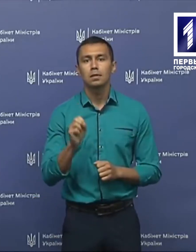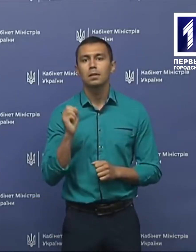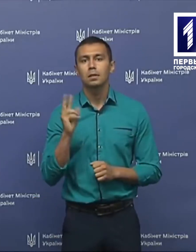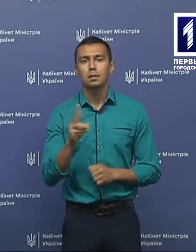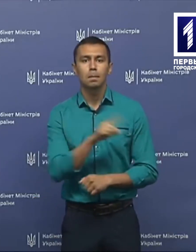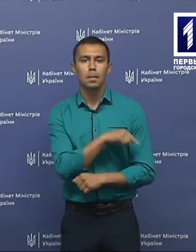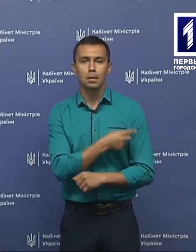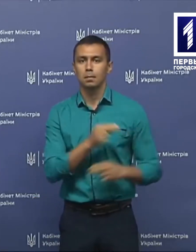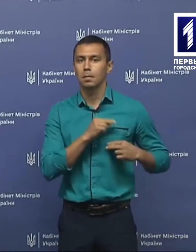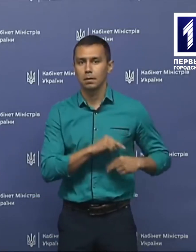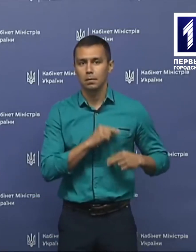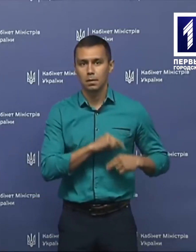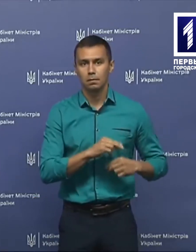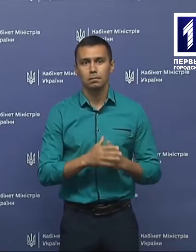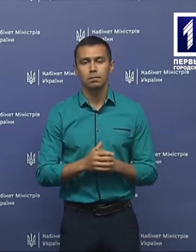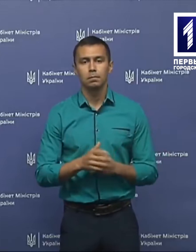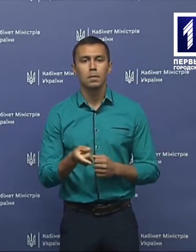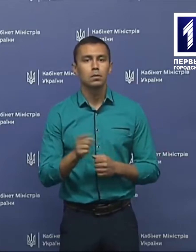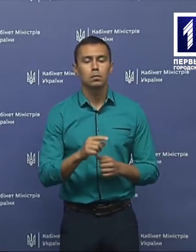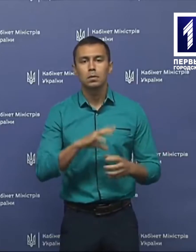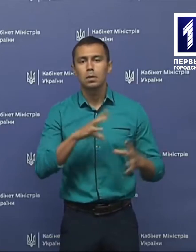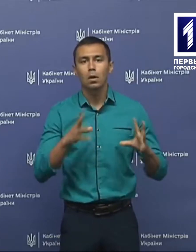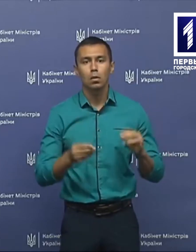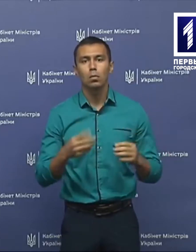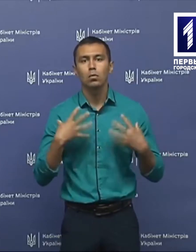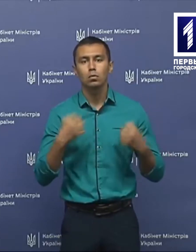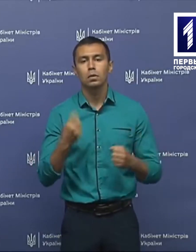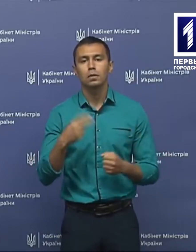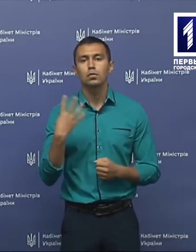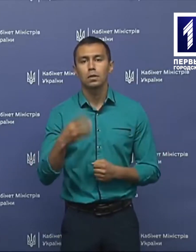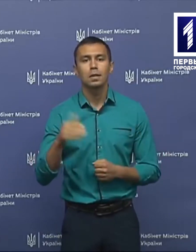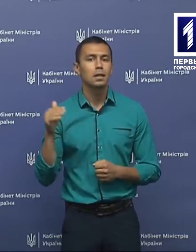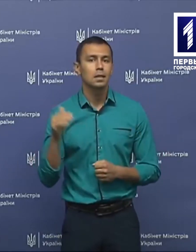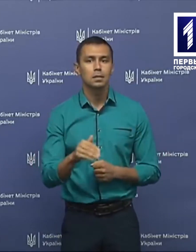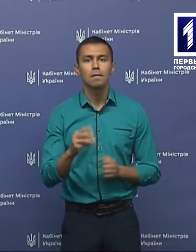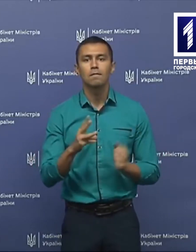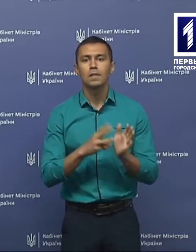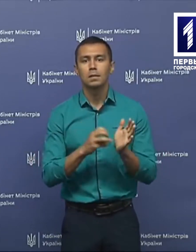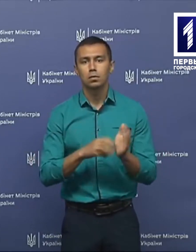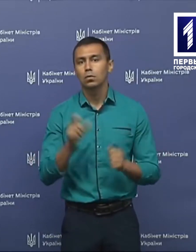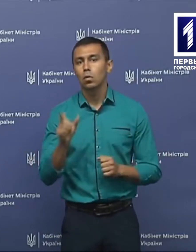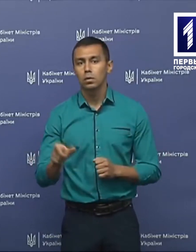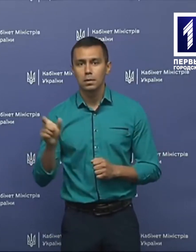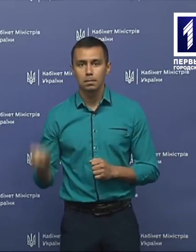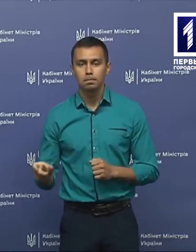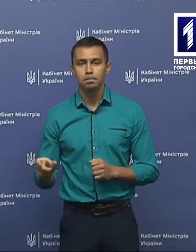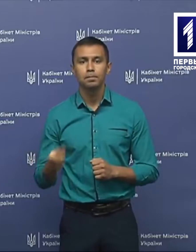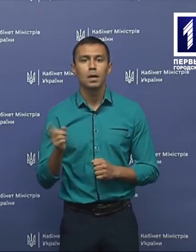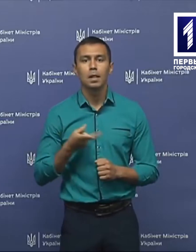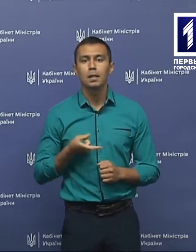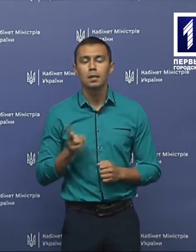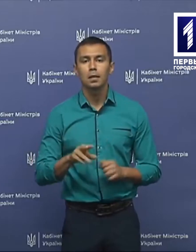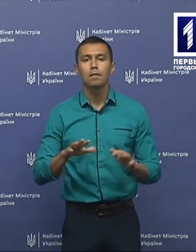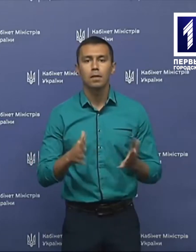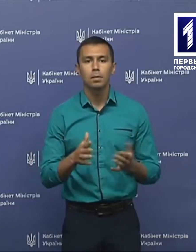7213 медичних працівників. При цьому загалом одужало 24 тисячі 800 осіб, а